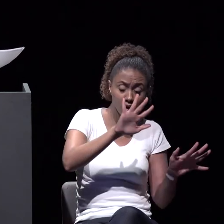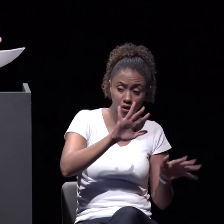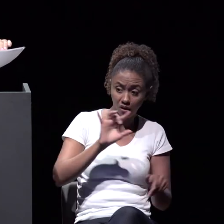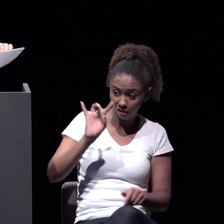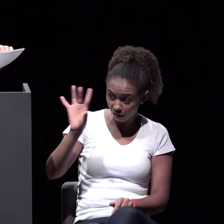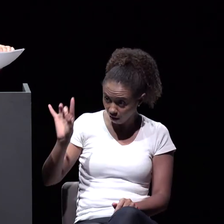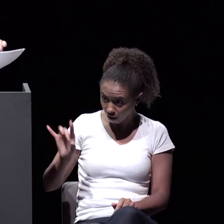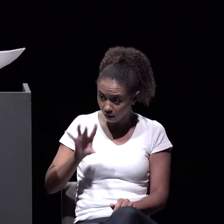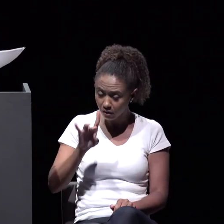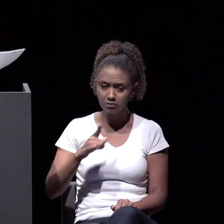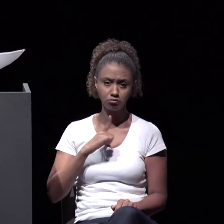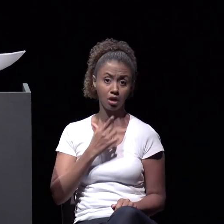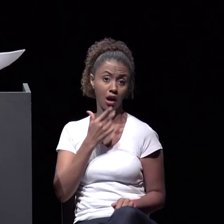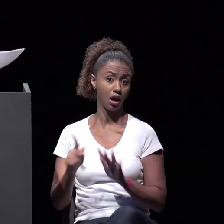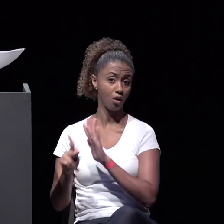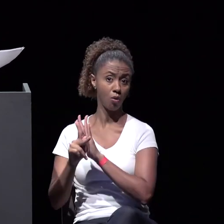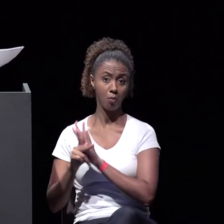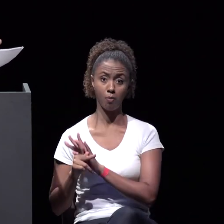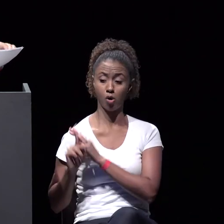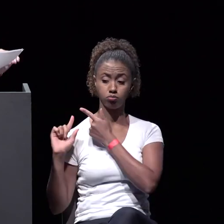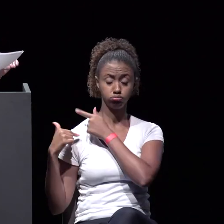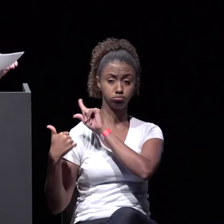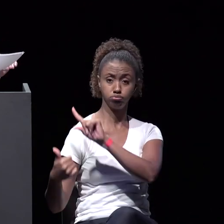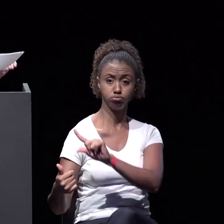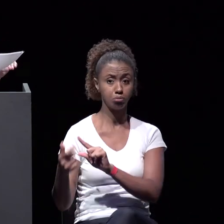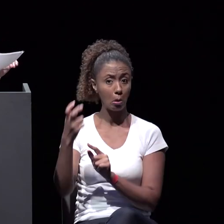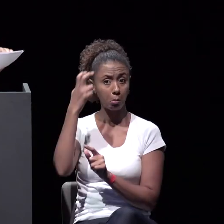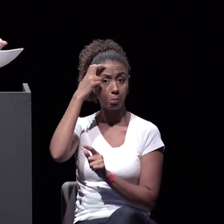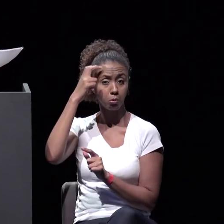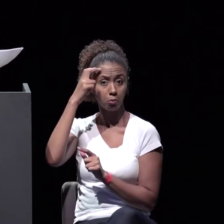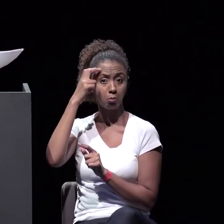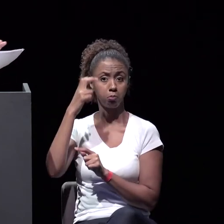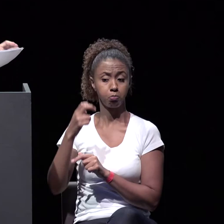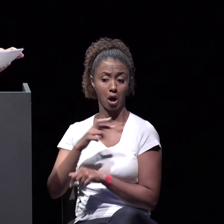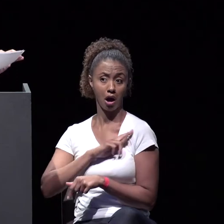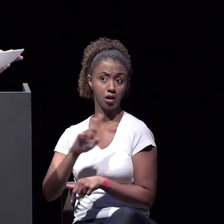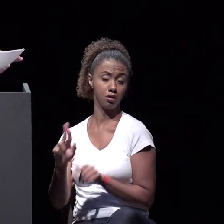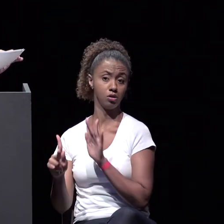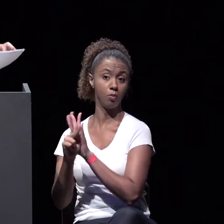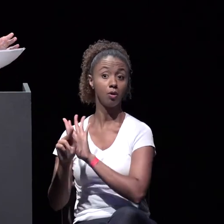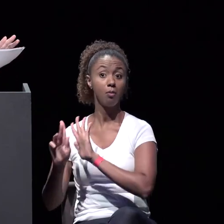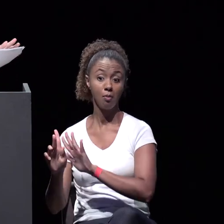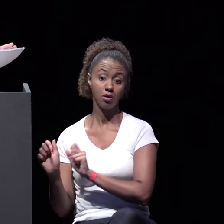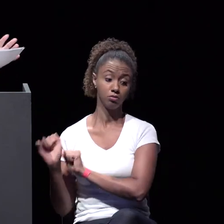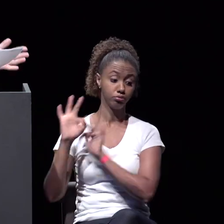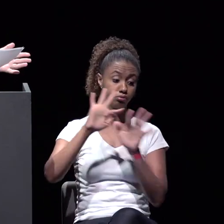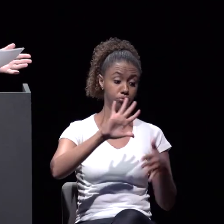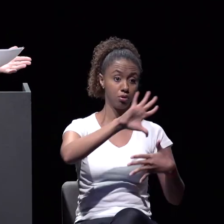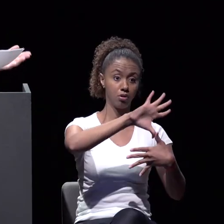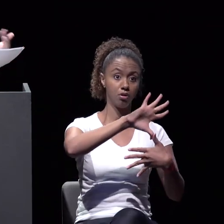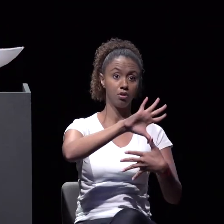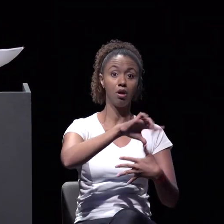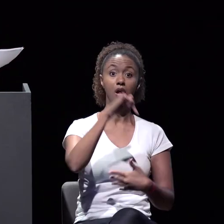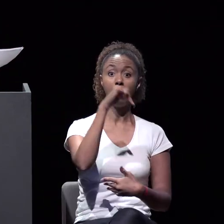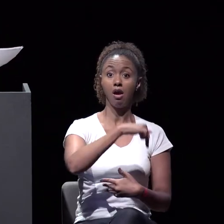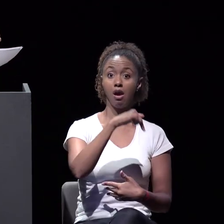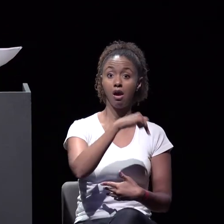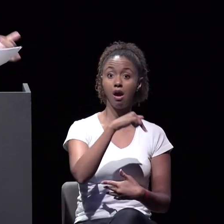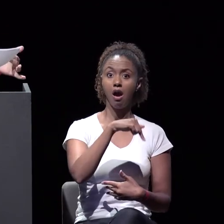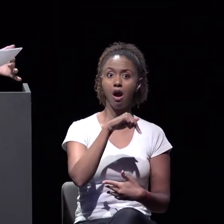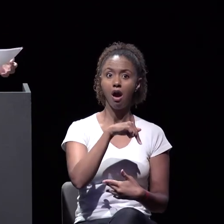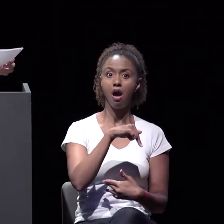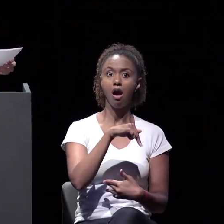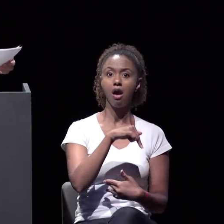nações tinha sua língua suas tradições suas divindades porém aqui na bahia o seguro ba ou nagôs foi aqui